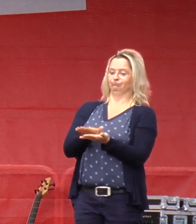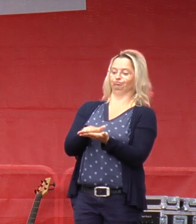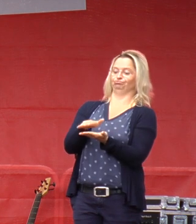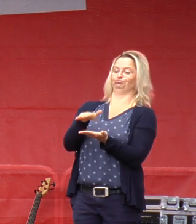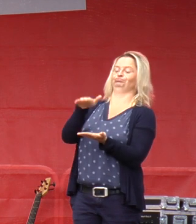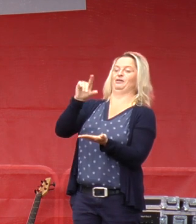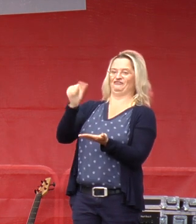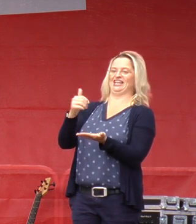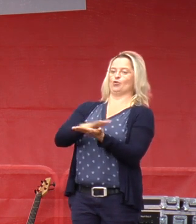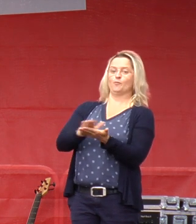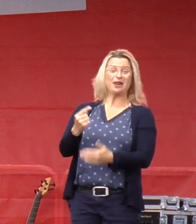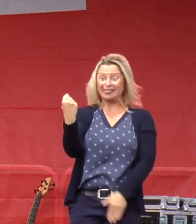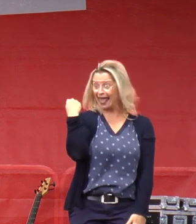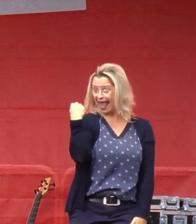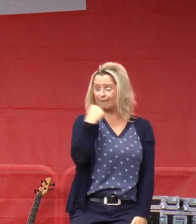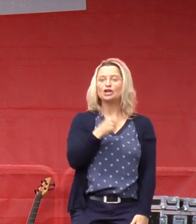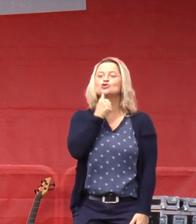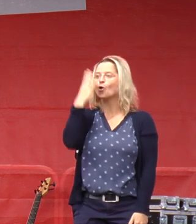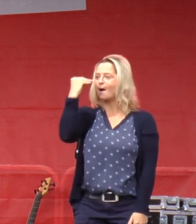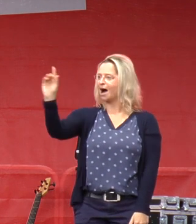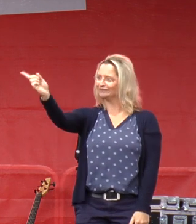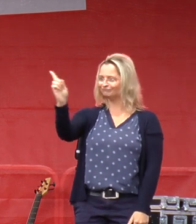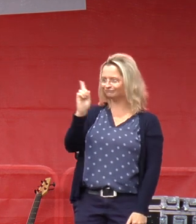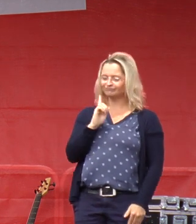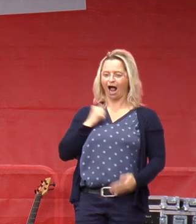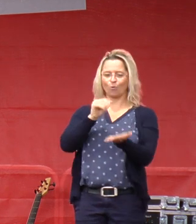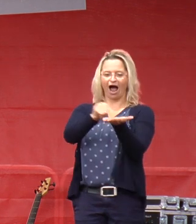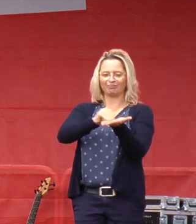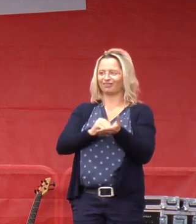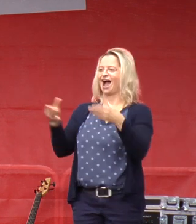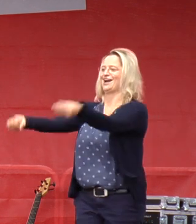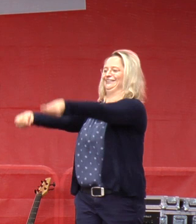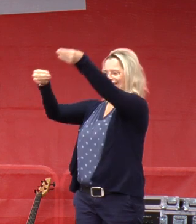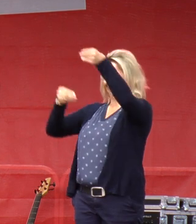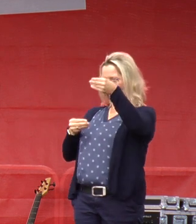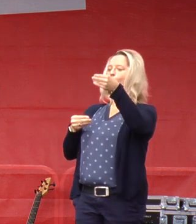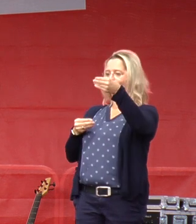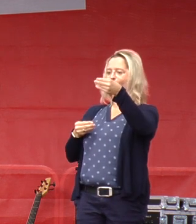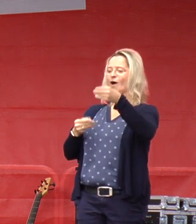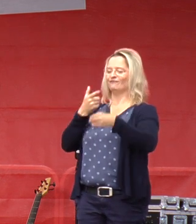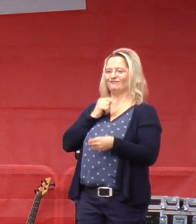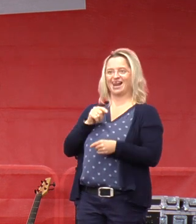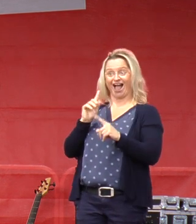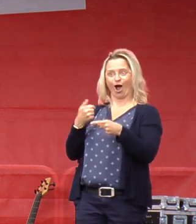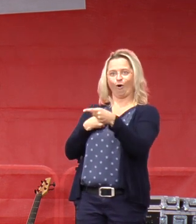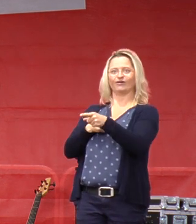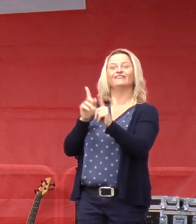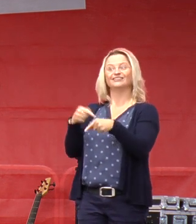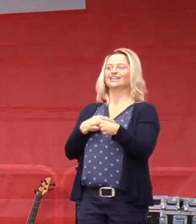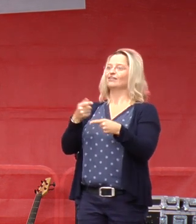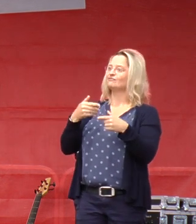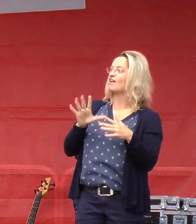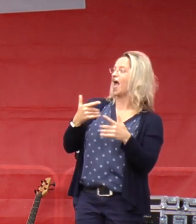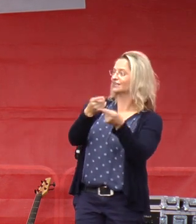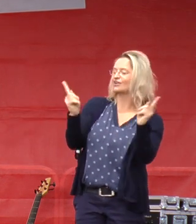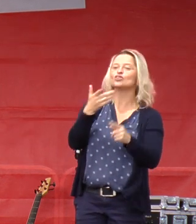Und mir hat just vor wenigen Minuten ein junger Mann auch noch einen ausgefüllten Antrag in die Hand gedrückt. Und wer nicht will, dass das der Einzige ist, der mir heute